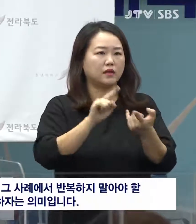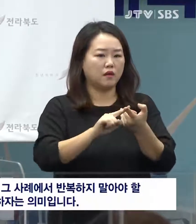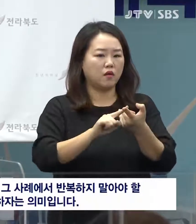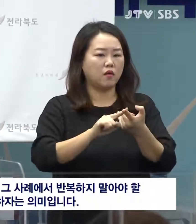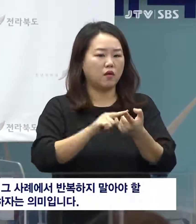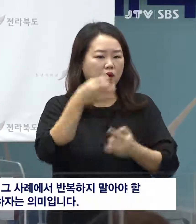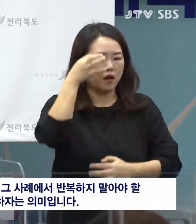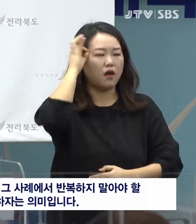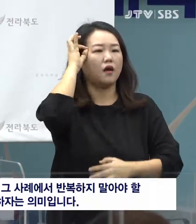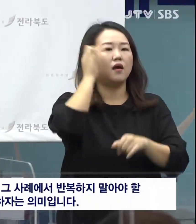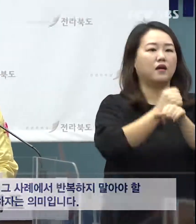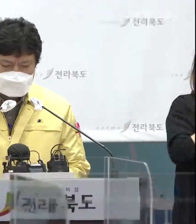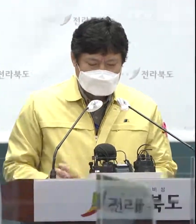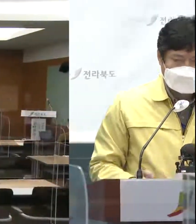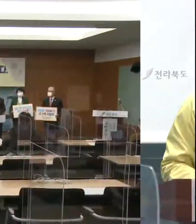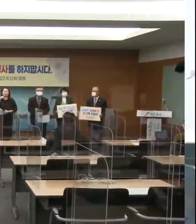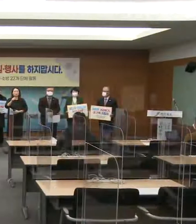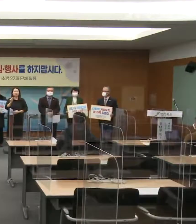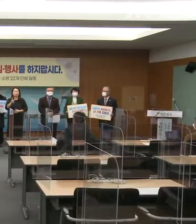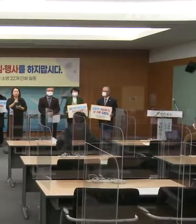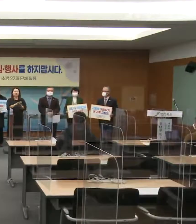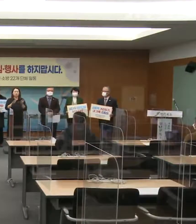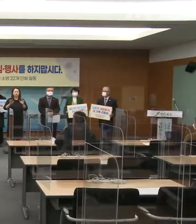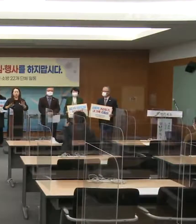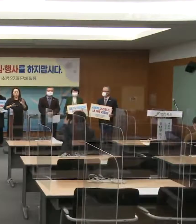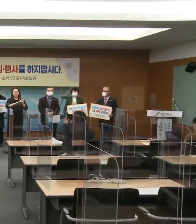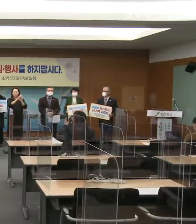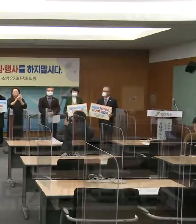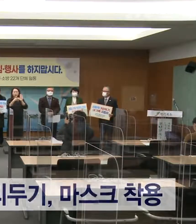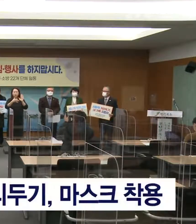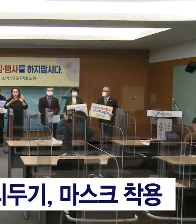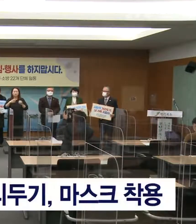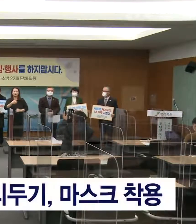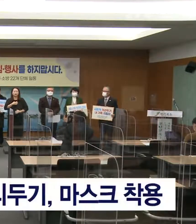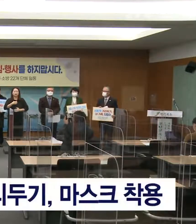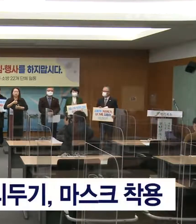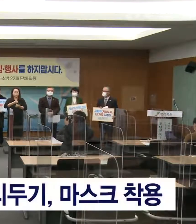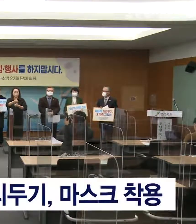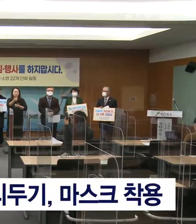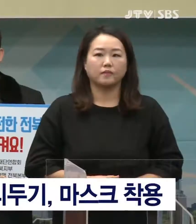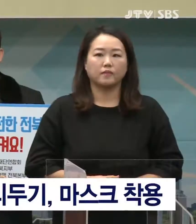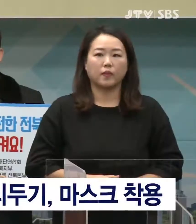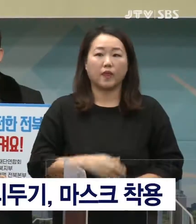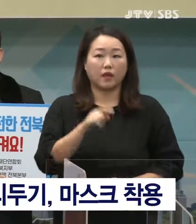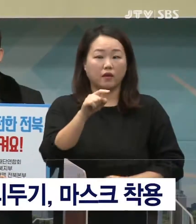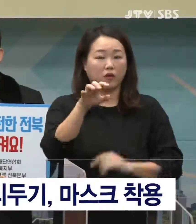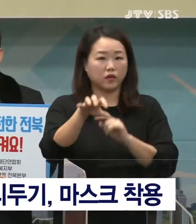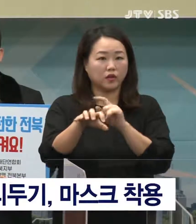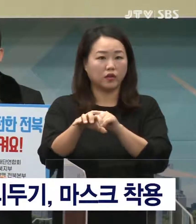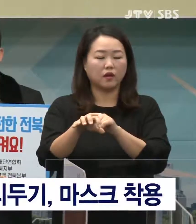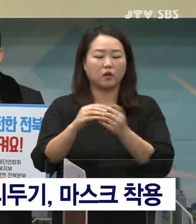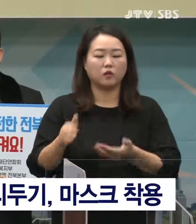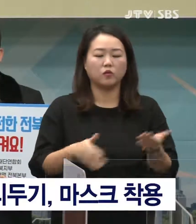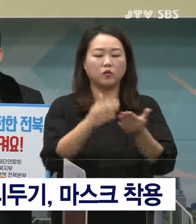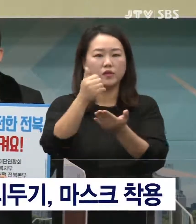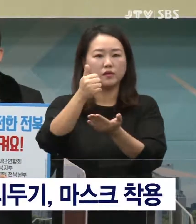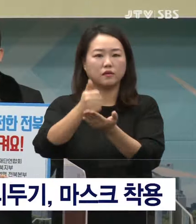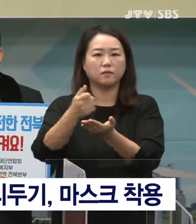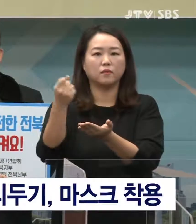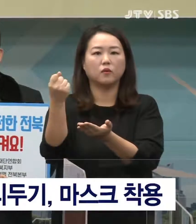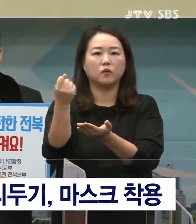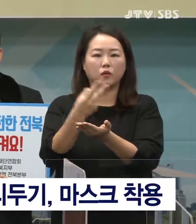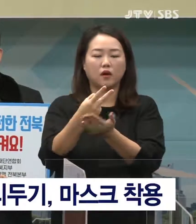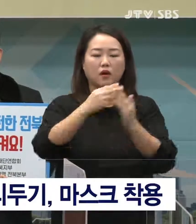개선하자는 의미입니다. 이런 가운데 전라북도 병원회와 사회복지협의회, 의용소방대 연합회